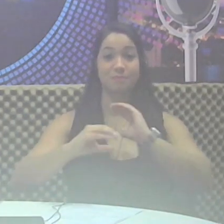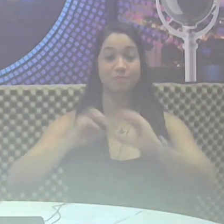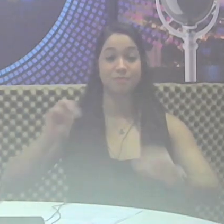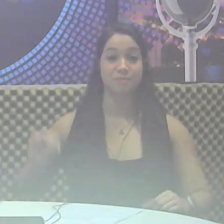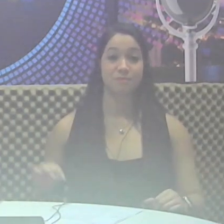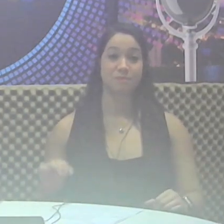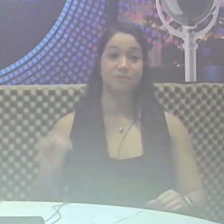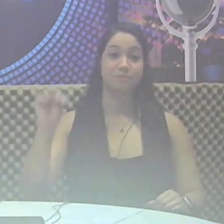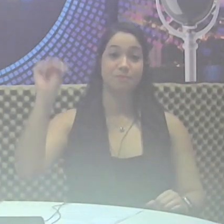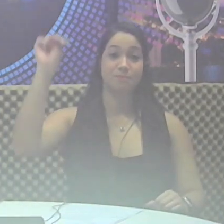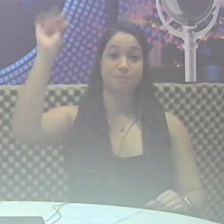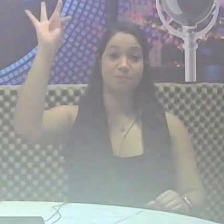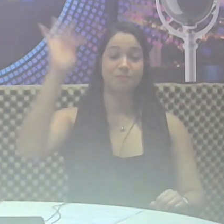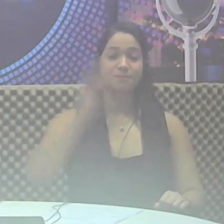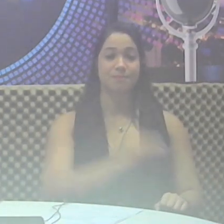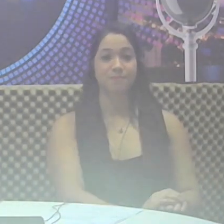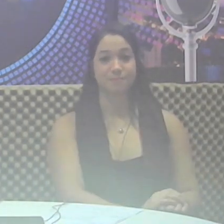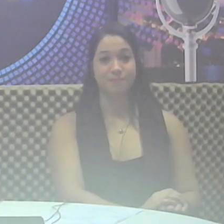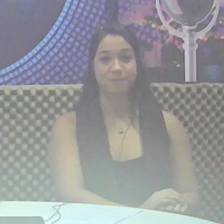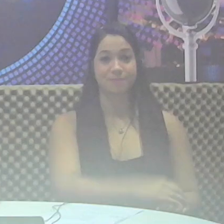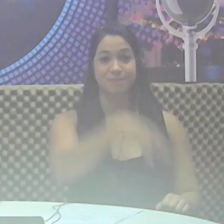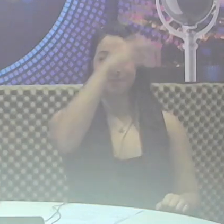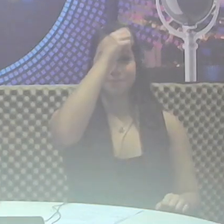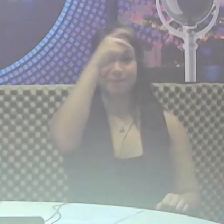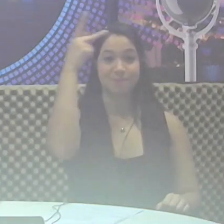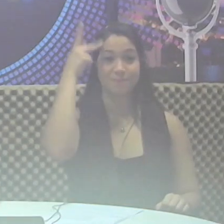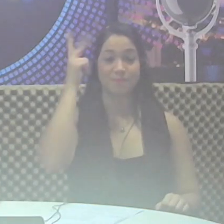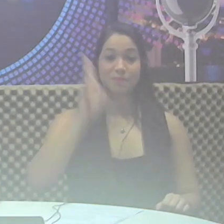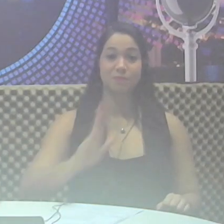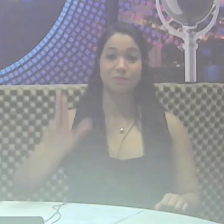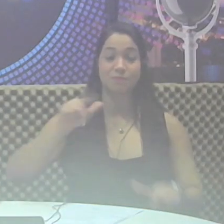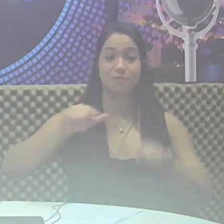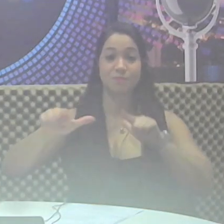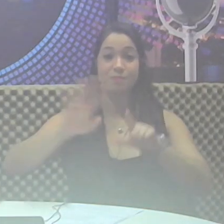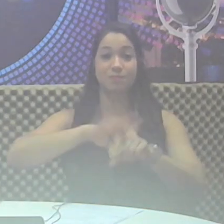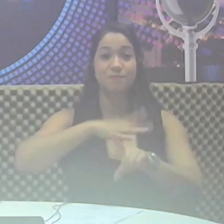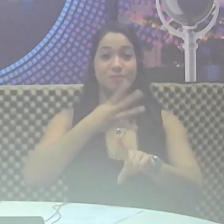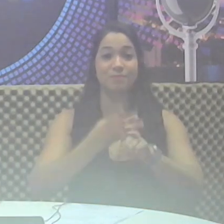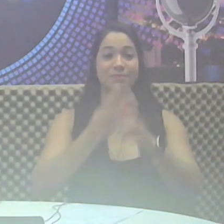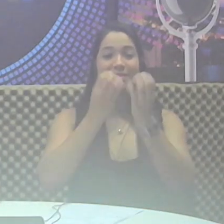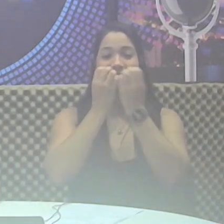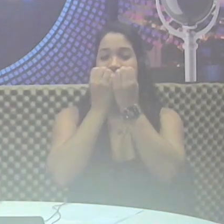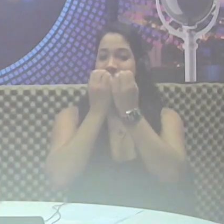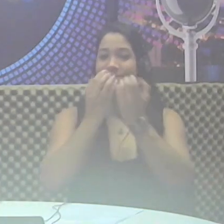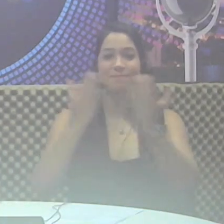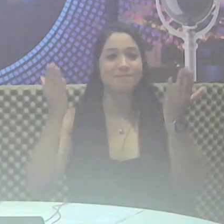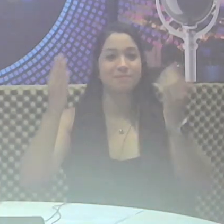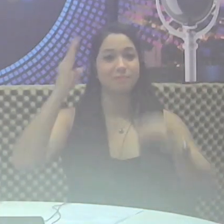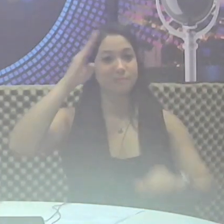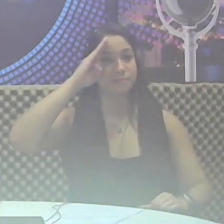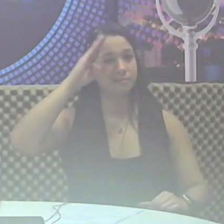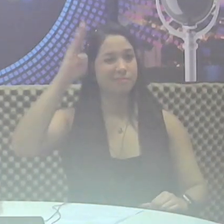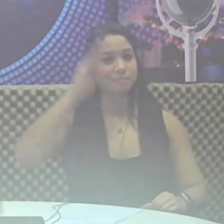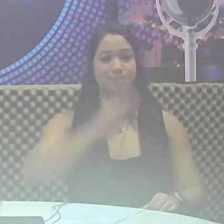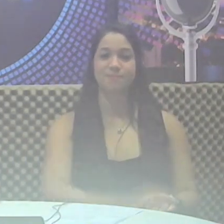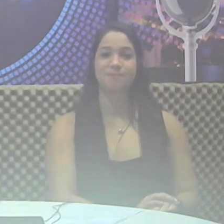e Comunicação, Marco Túlio de Castro Kalimann. Prefeitura de Uberlândia. Fazer mais, fazer bem.